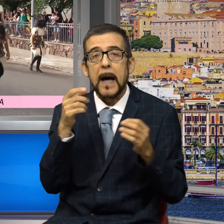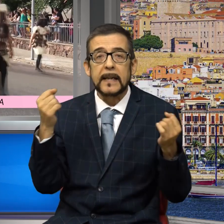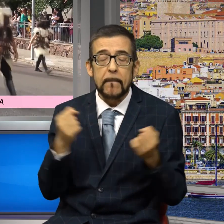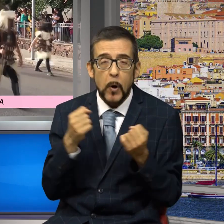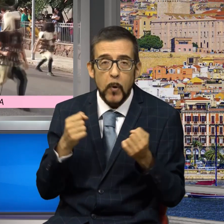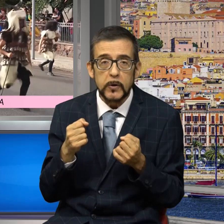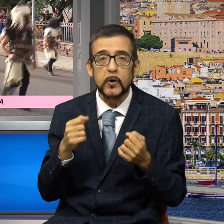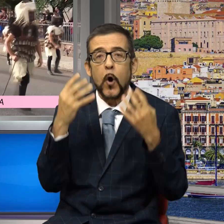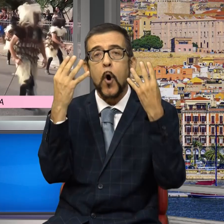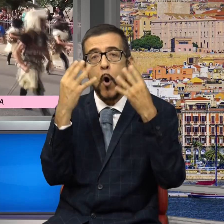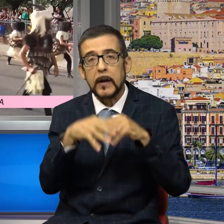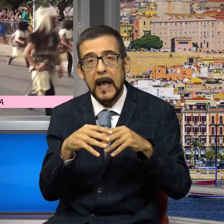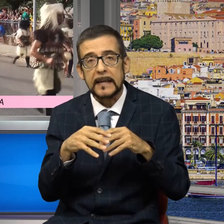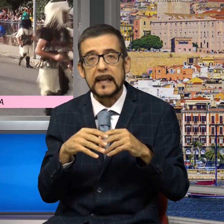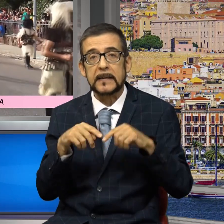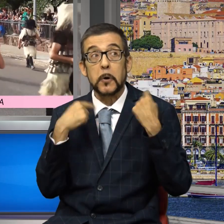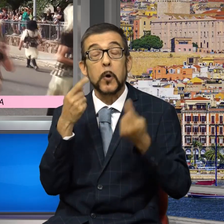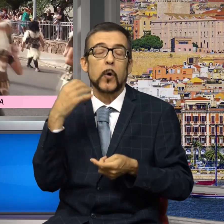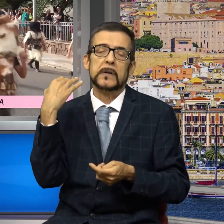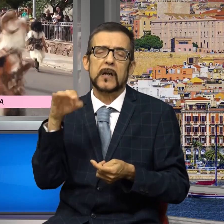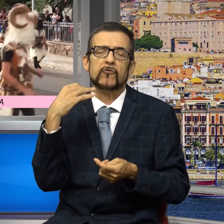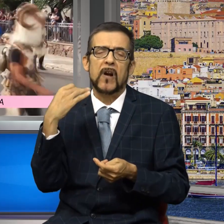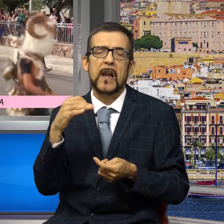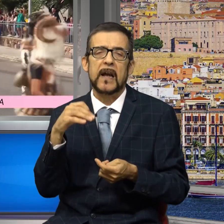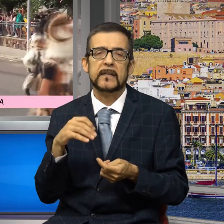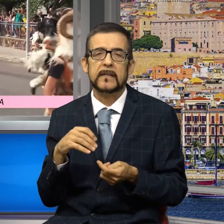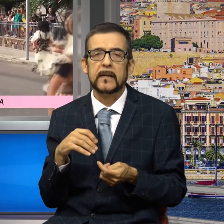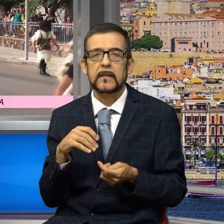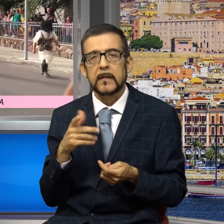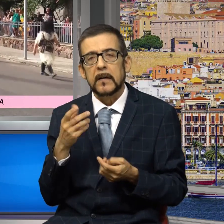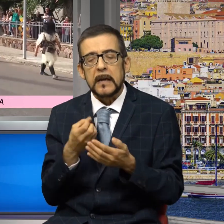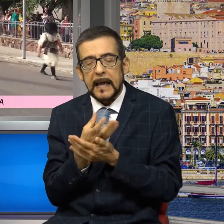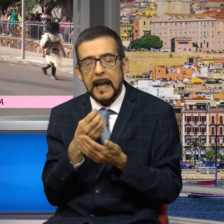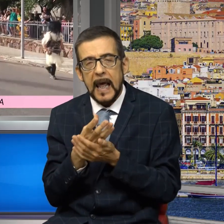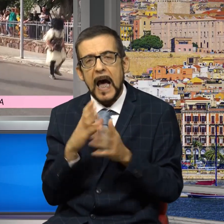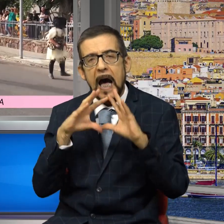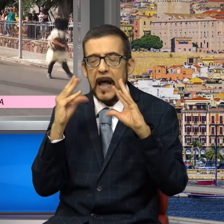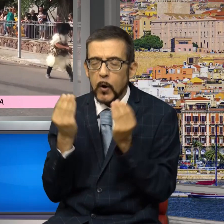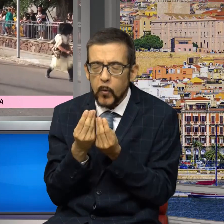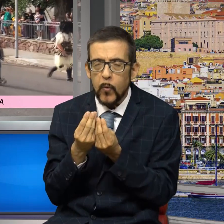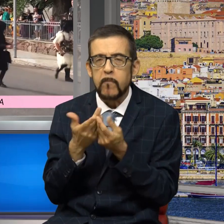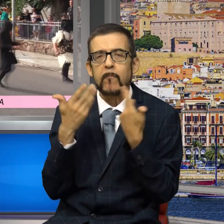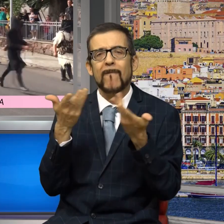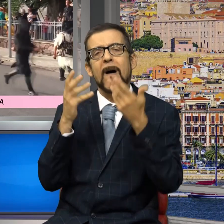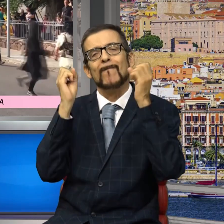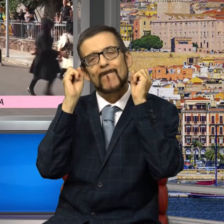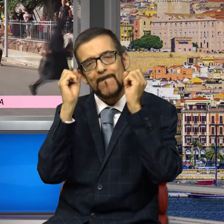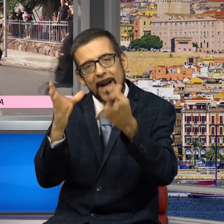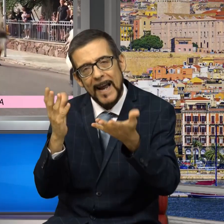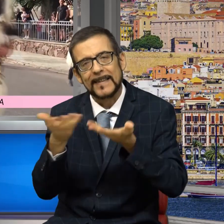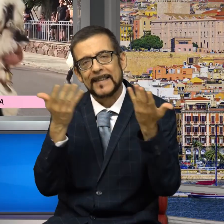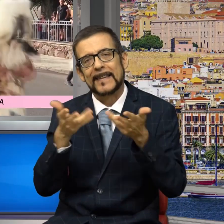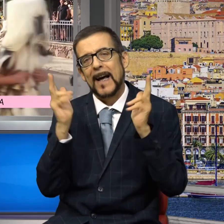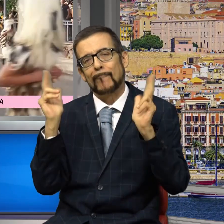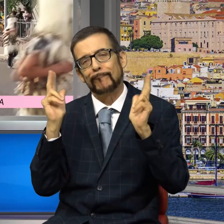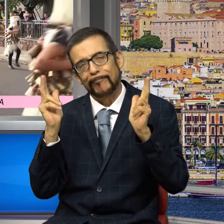valorizzazione delle nostre eccellenze, ma dall'altra anche ad creare gruppo, a creare festa, a creare attrattività anche nei